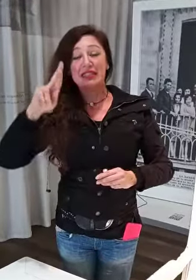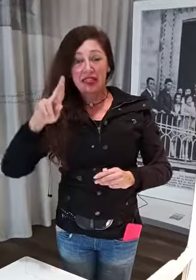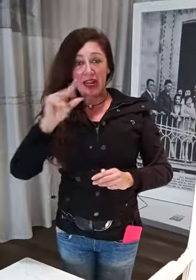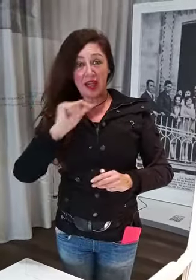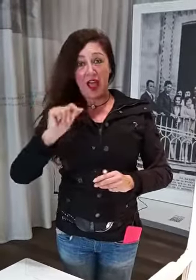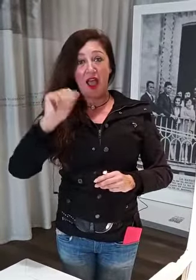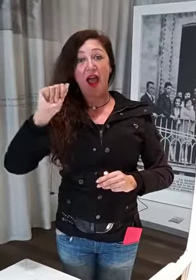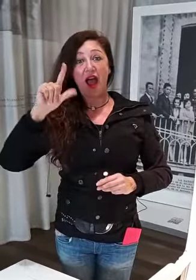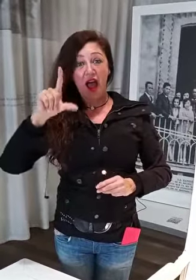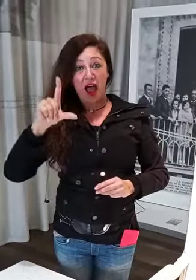Dar